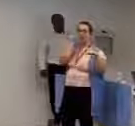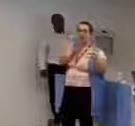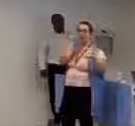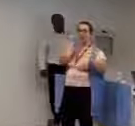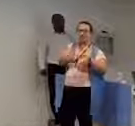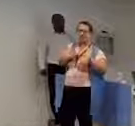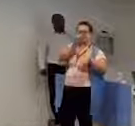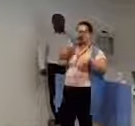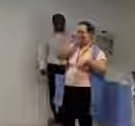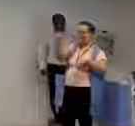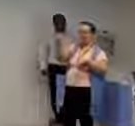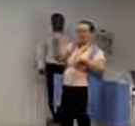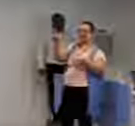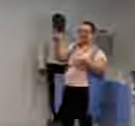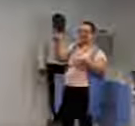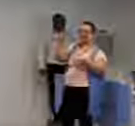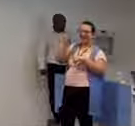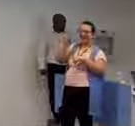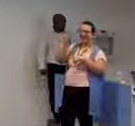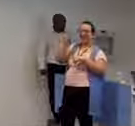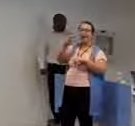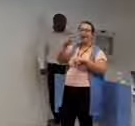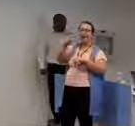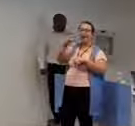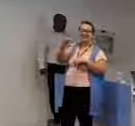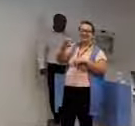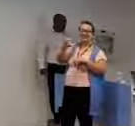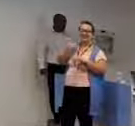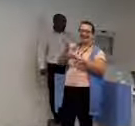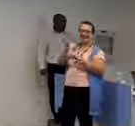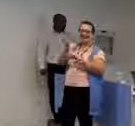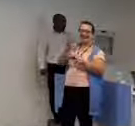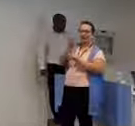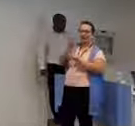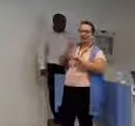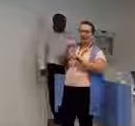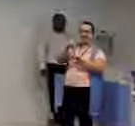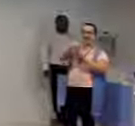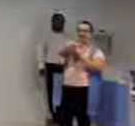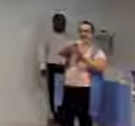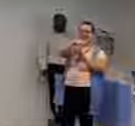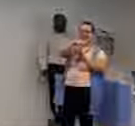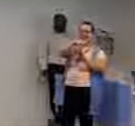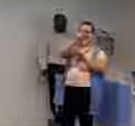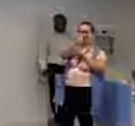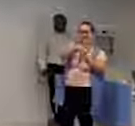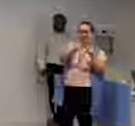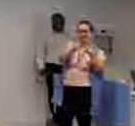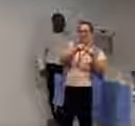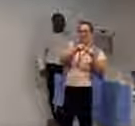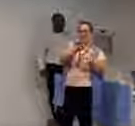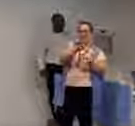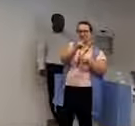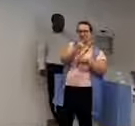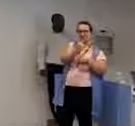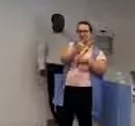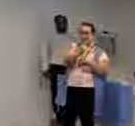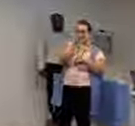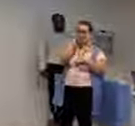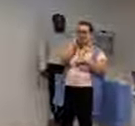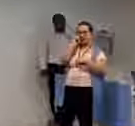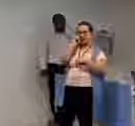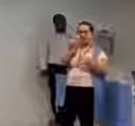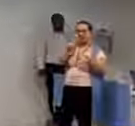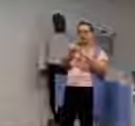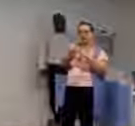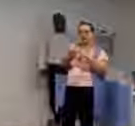mais. O software já vai identificar que houve uma alteração de projeto que me levou a uma necessidade